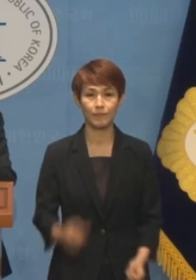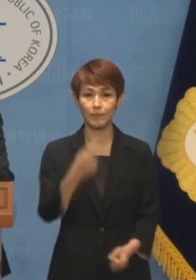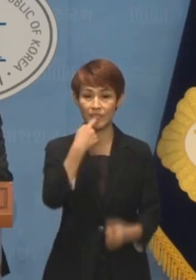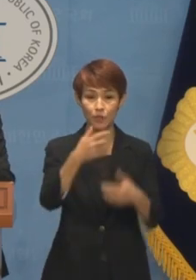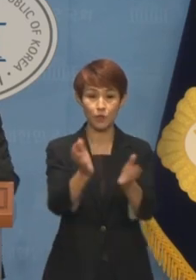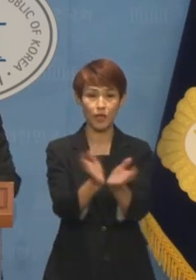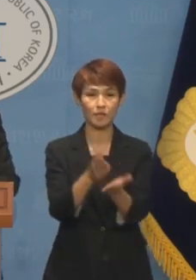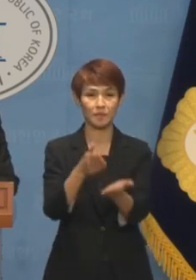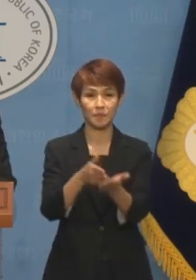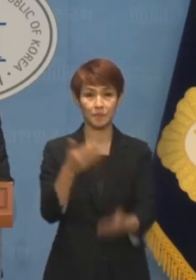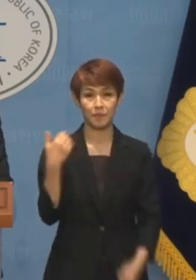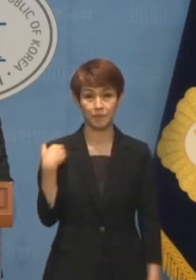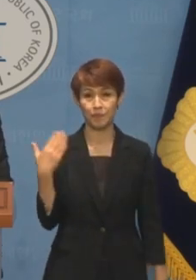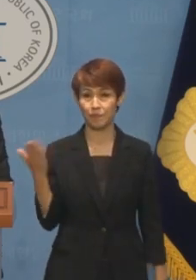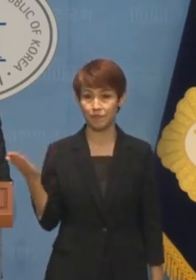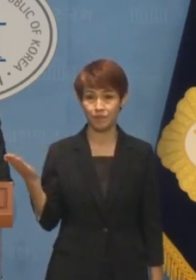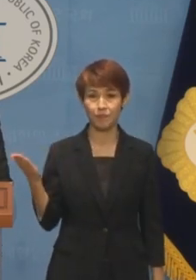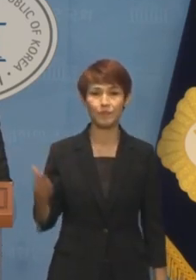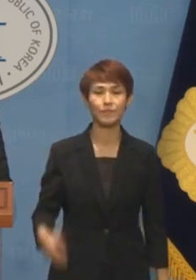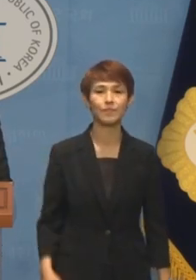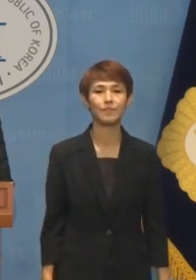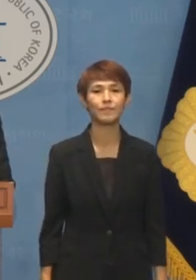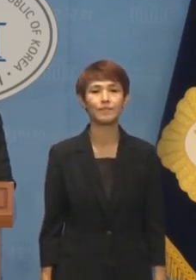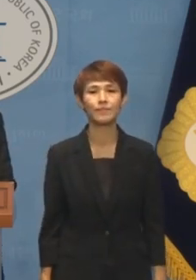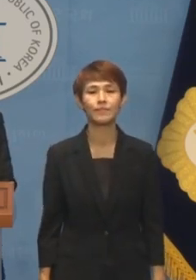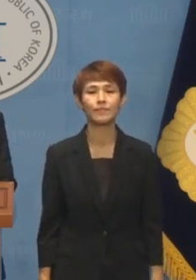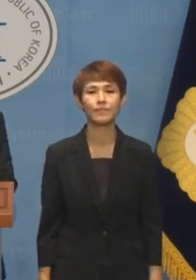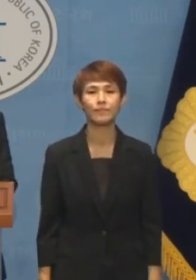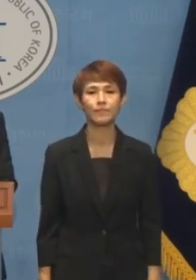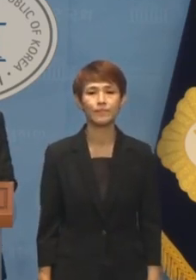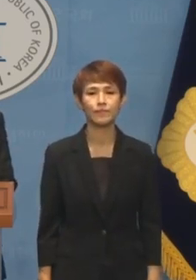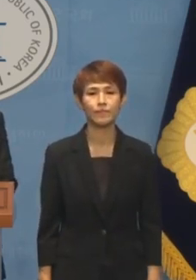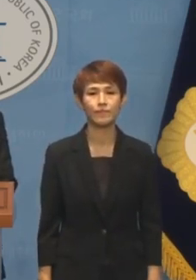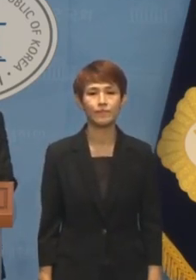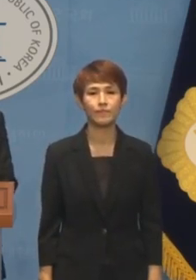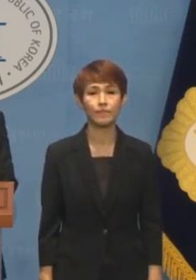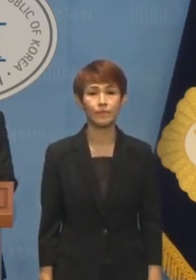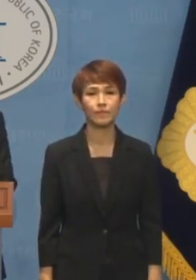더불어민주당 최민석 대변인입니다. 브리핑 시작하겠습니다.